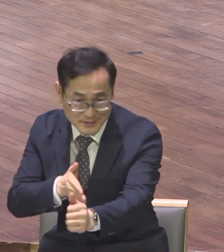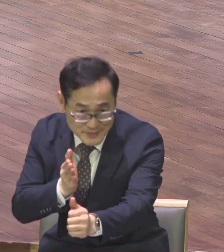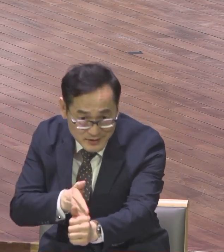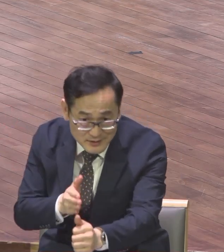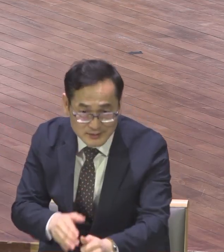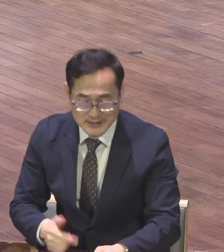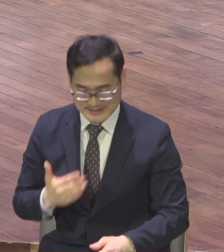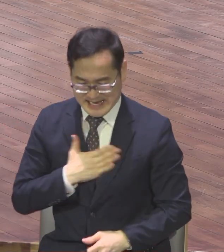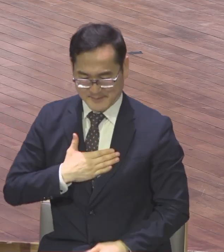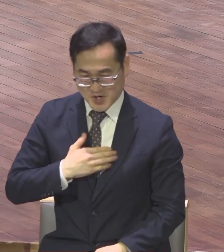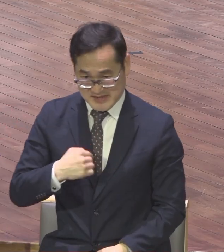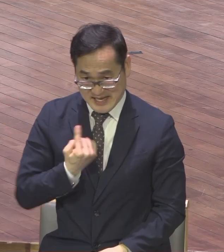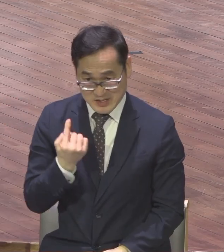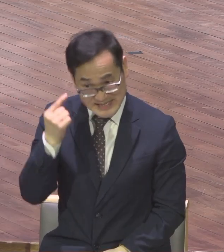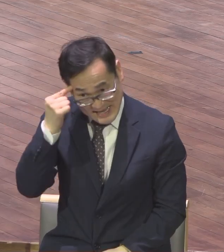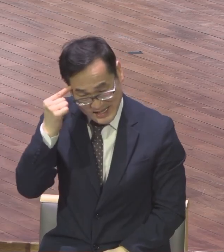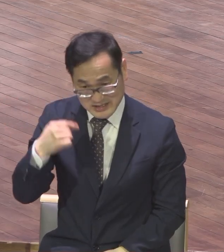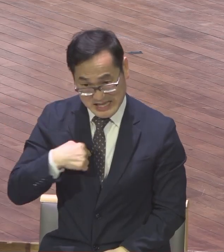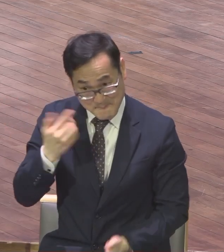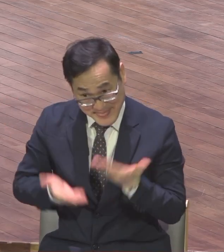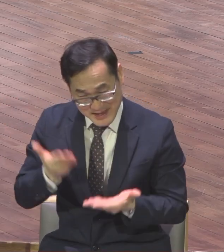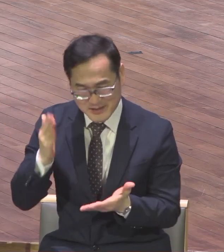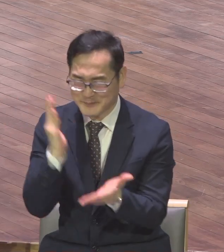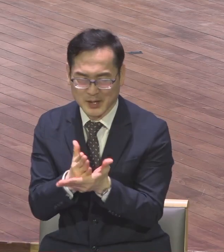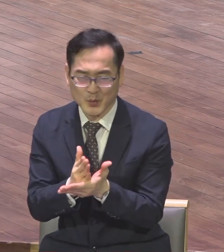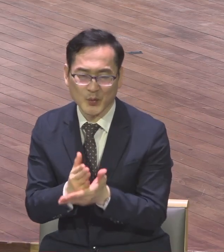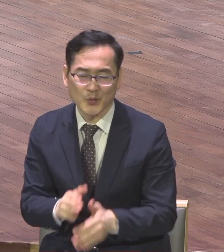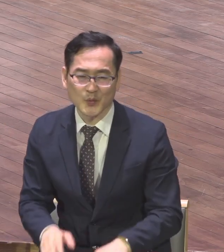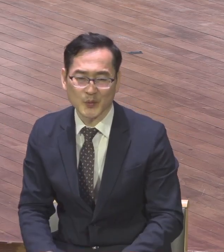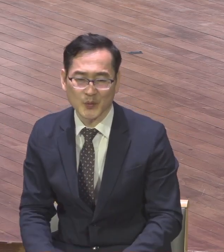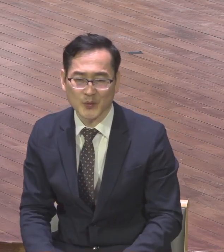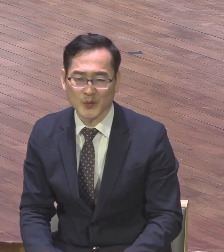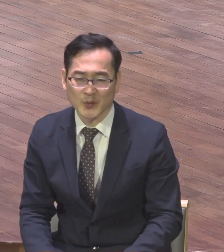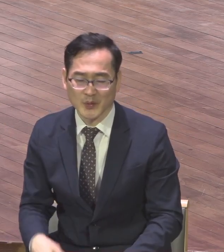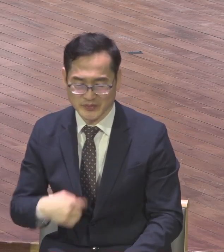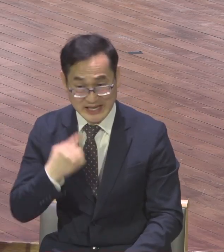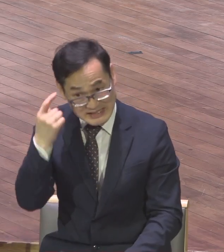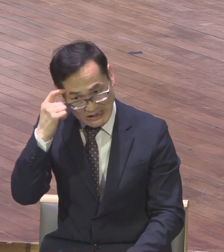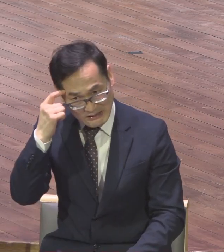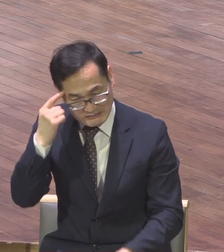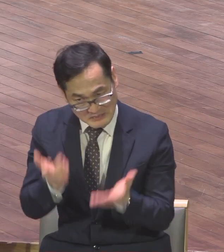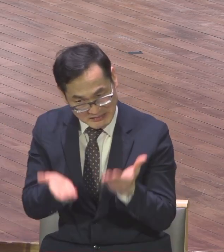내 기준에서 말하면 안 돼요. 사단 인도 받는 거예요.